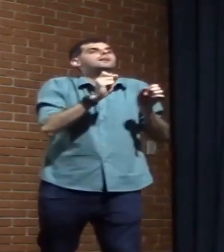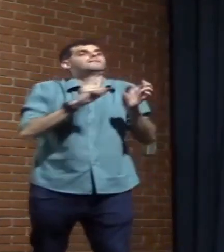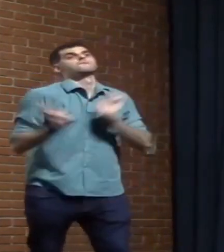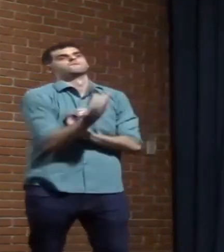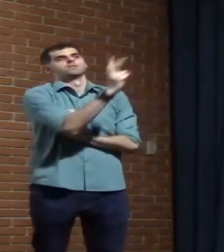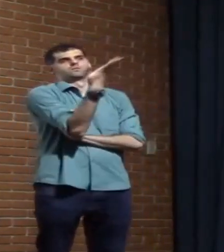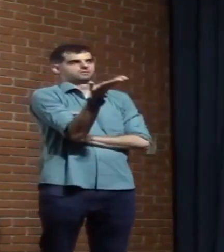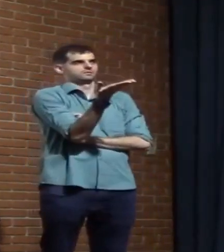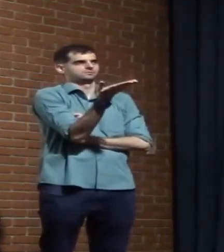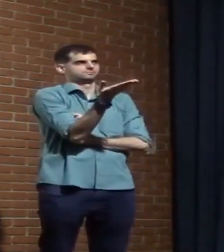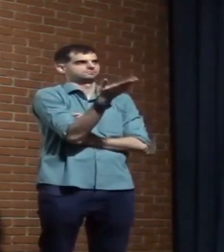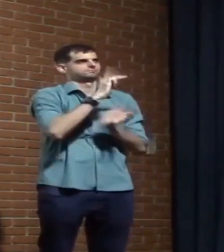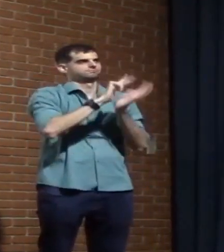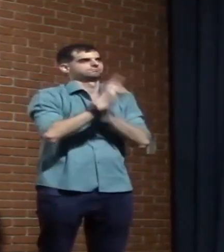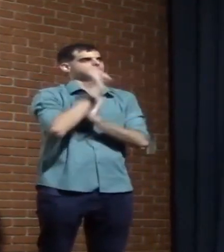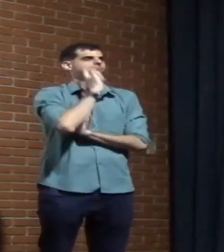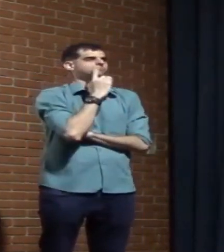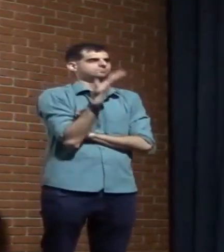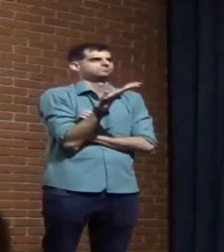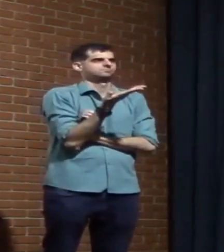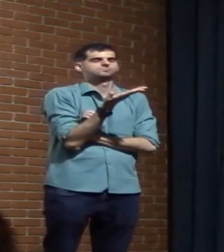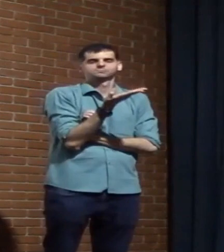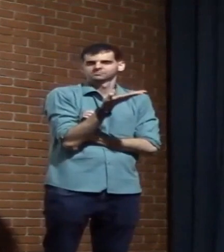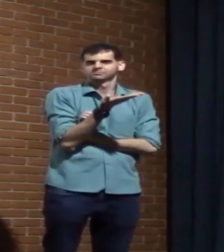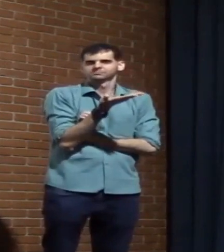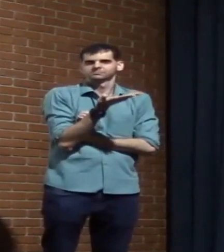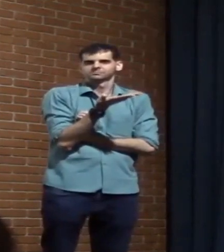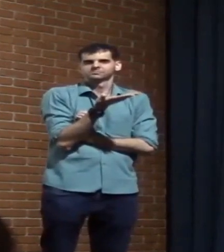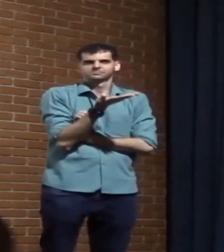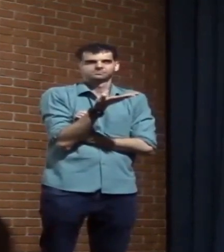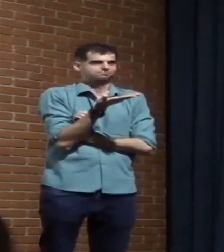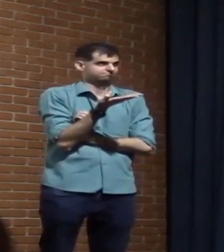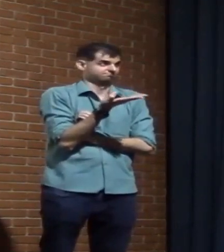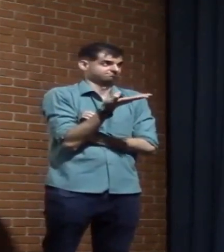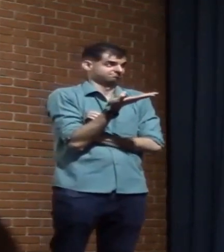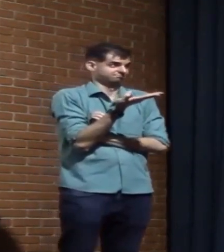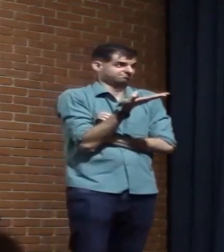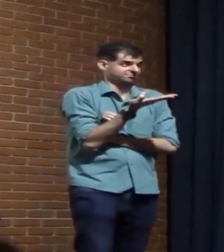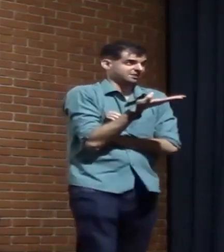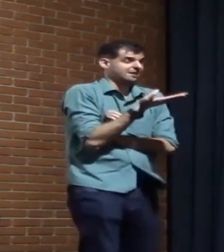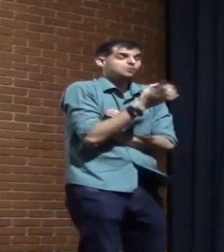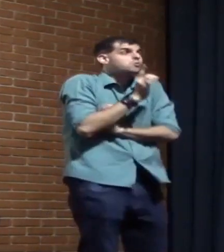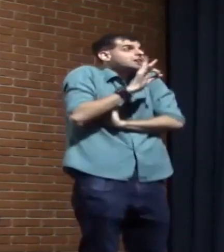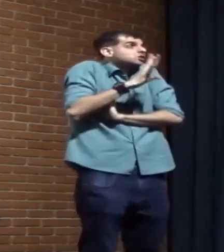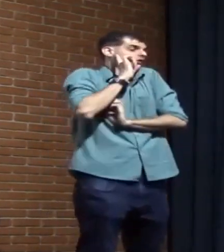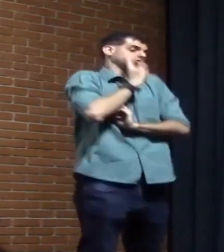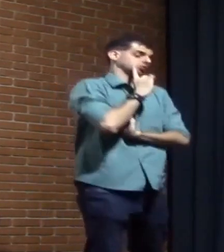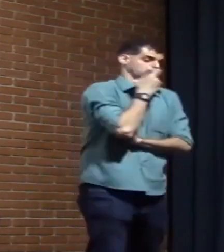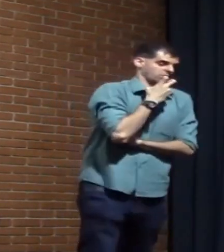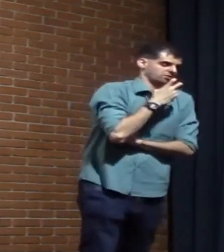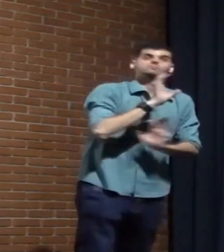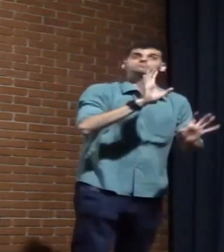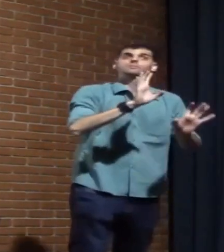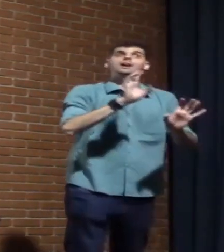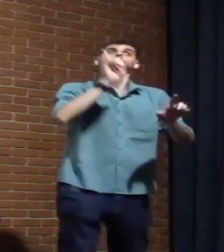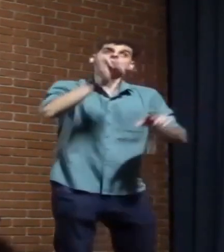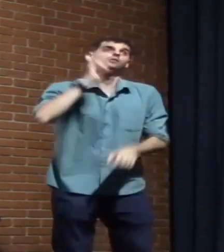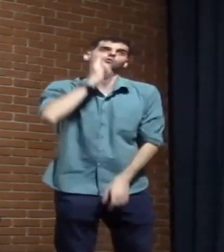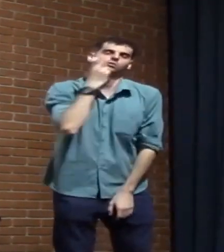com formações ocupem e que sejam valorizados, entendeu? Seja valorizado e não somente